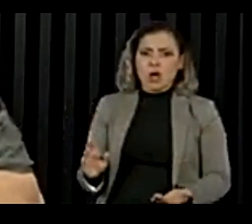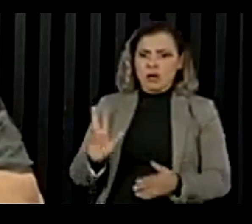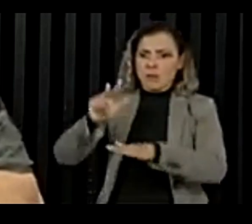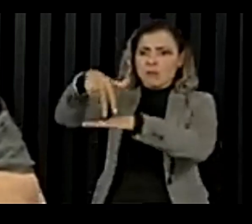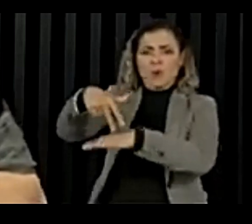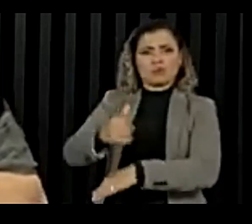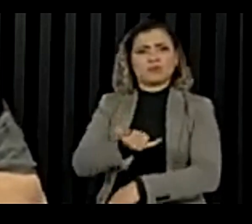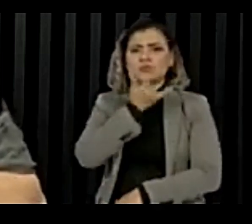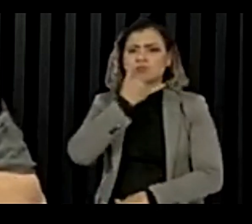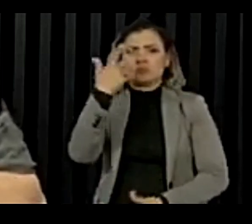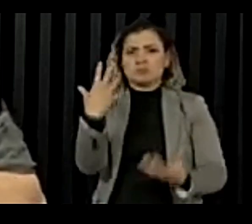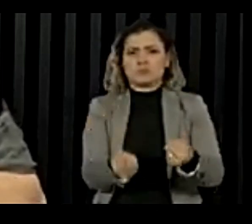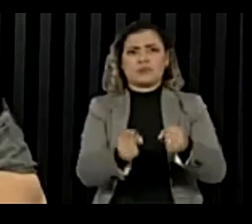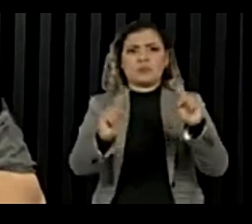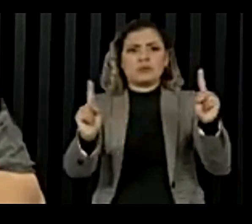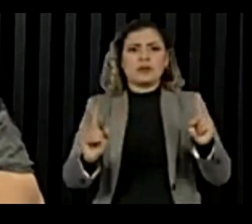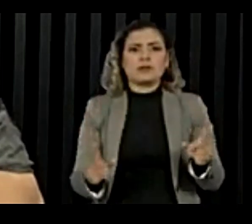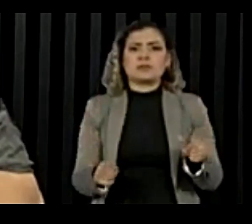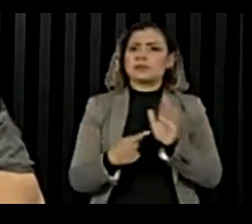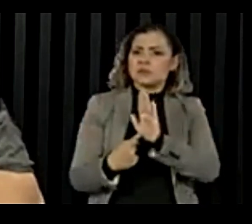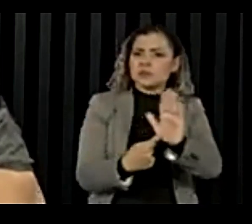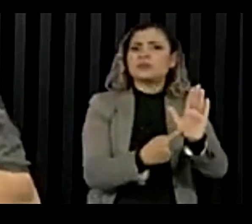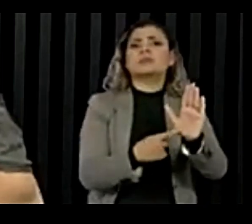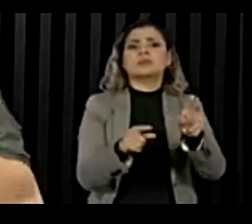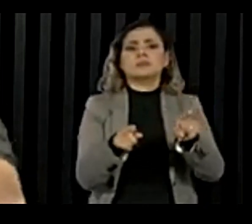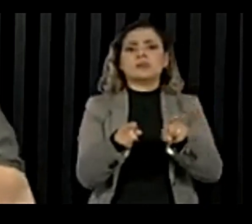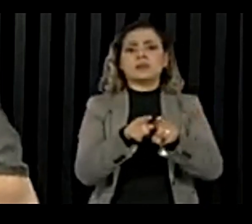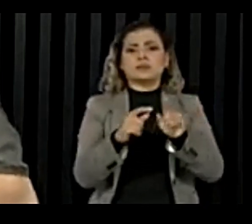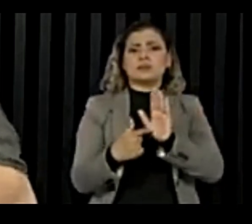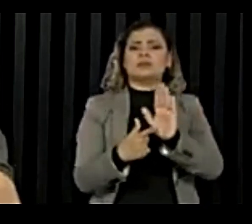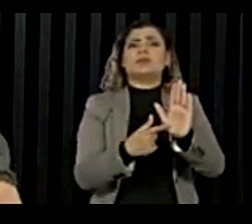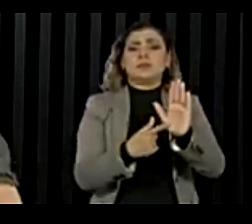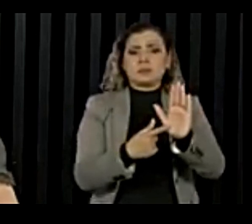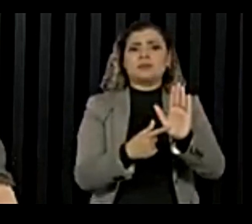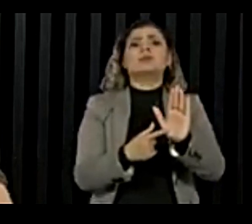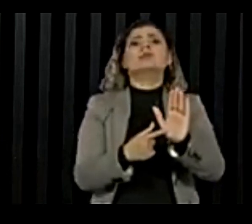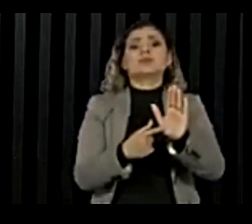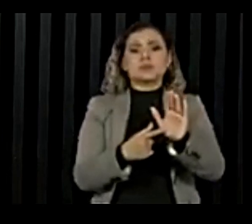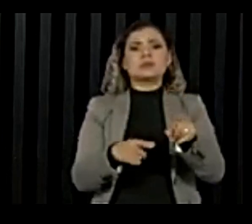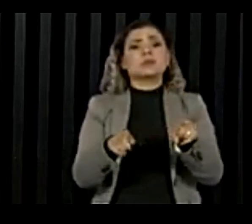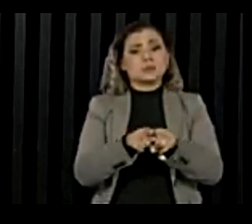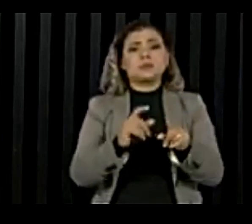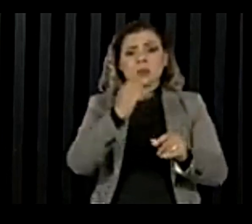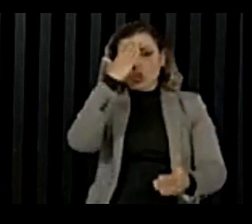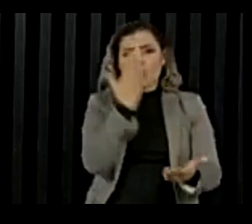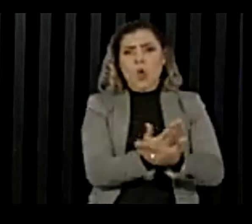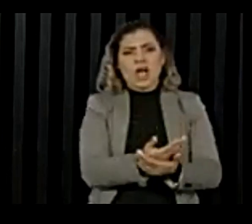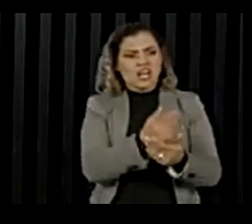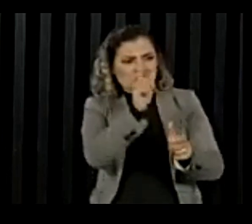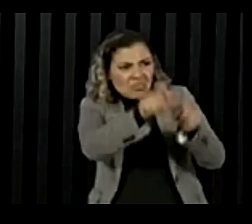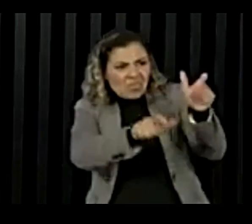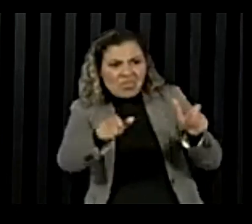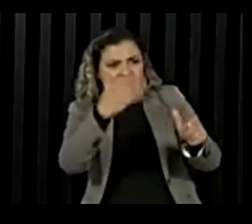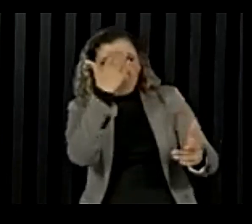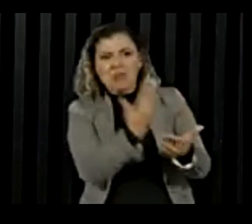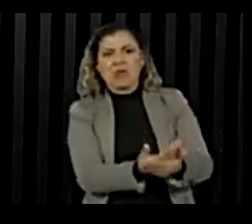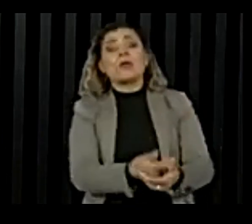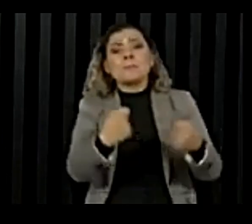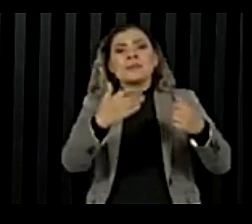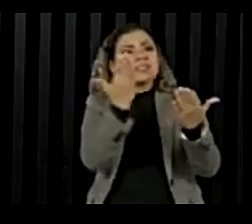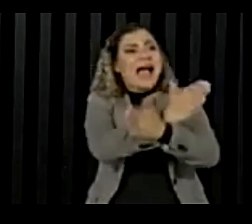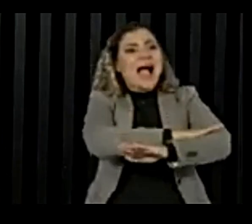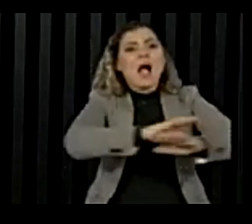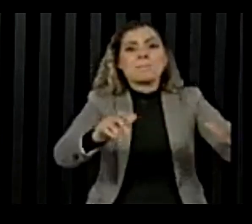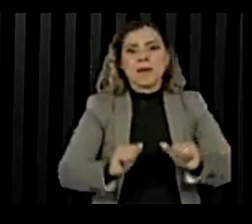Nada disso ajuda no cenário de longo prazo. Então, negacionismo, obscurantismo e revisionismo tem que ser desmascarado. Tudo